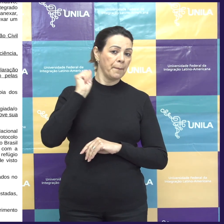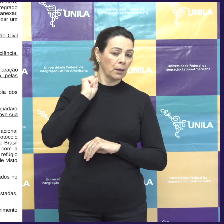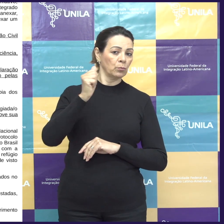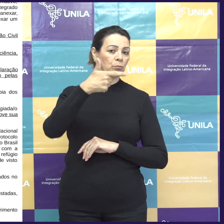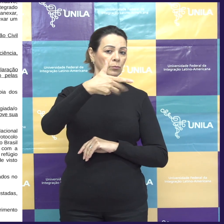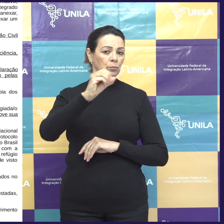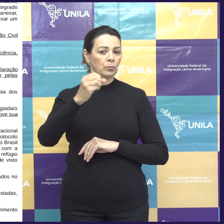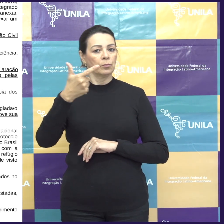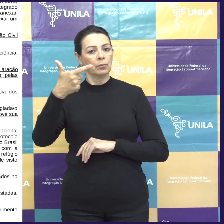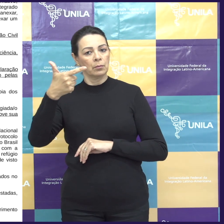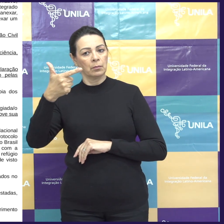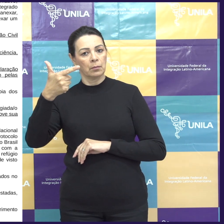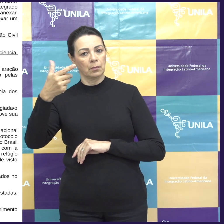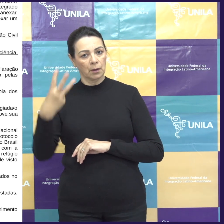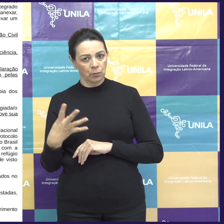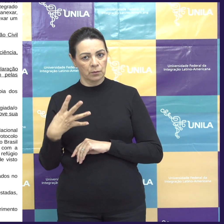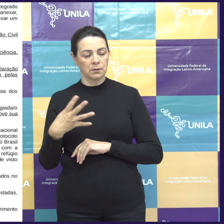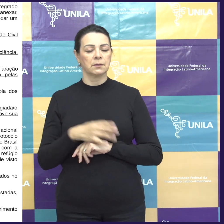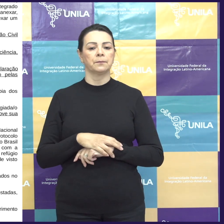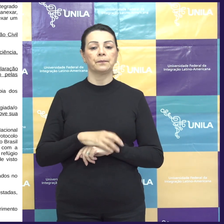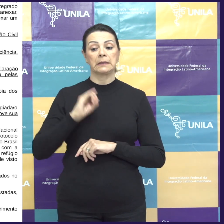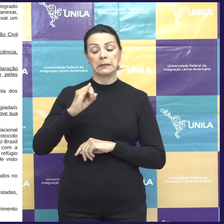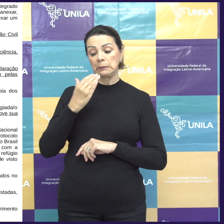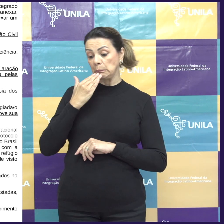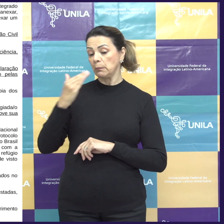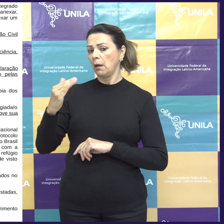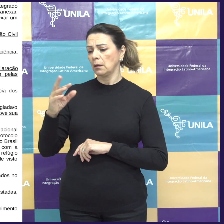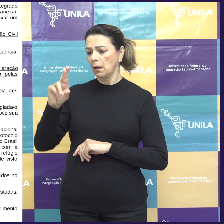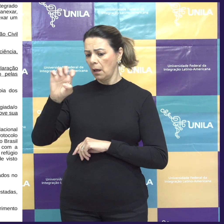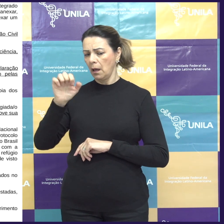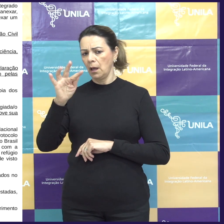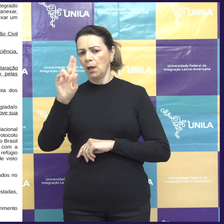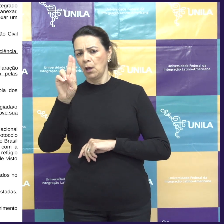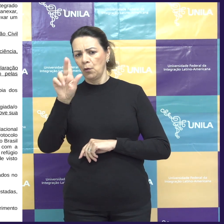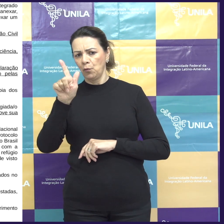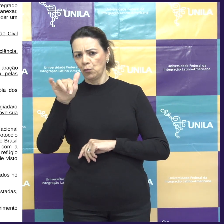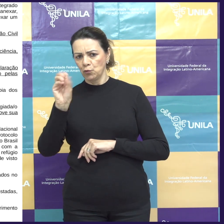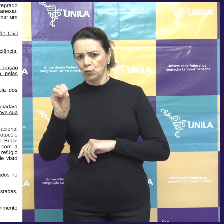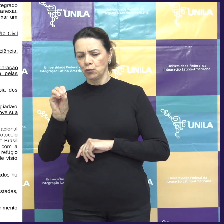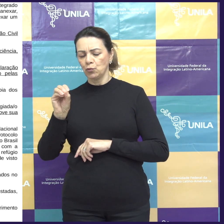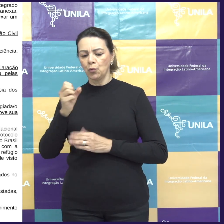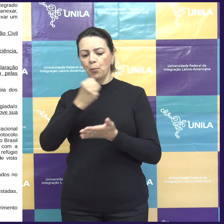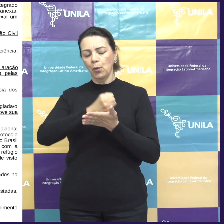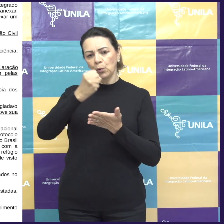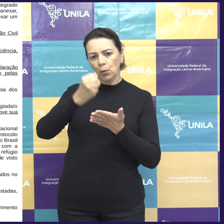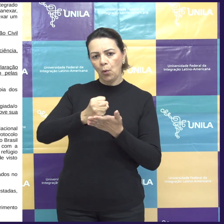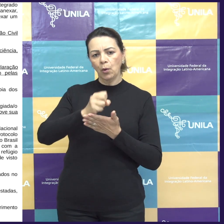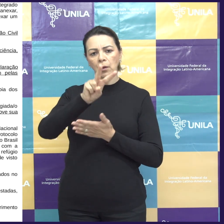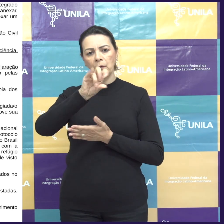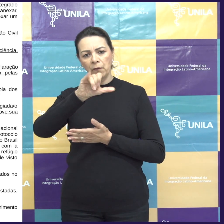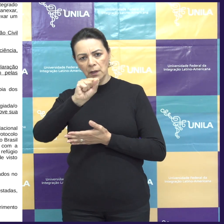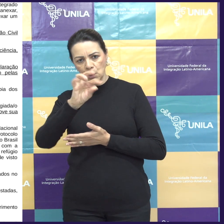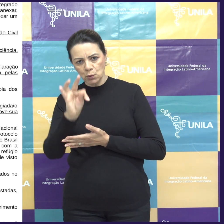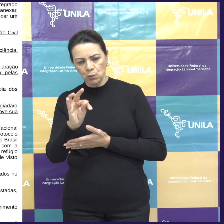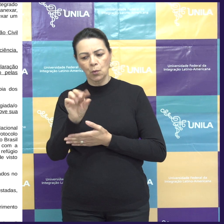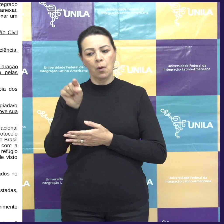30/4/2014, no caso de solicitante de refúgio ou pedido de visto ou protocolo de pedido de visto, no caso